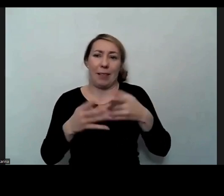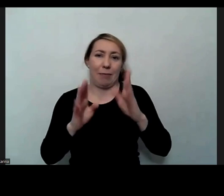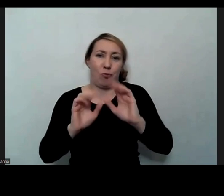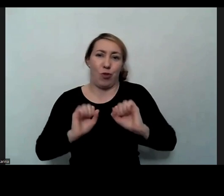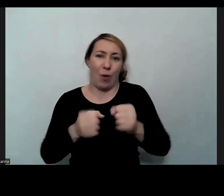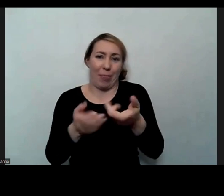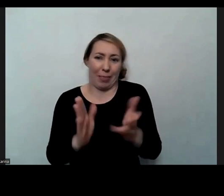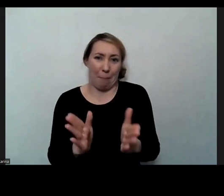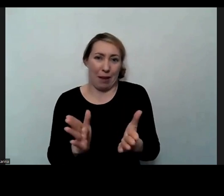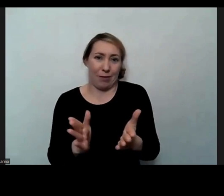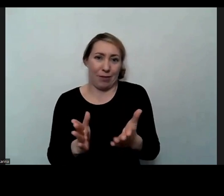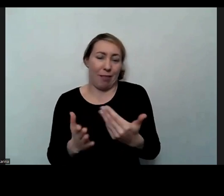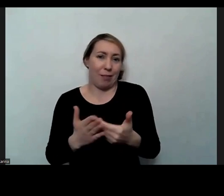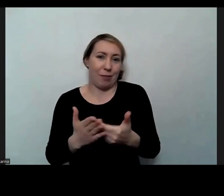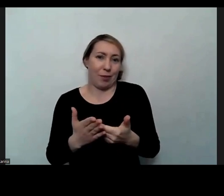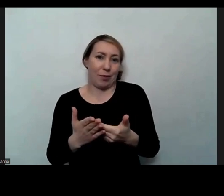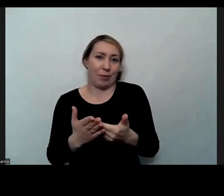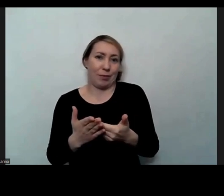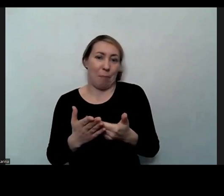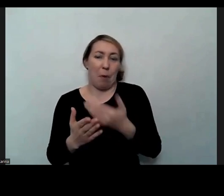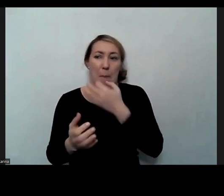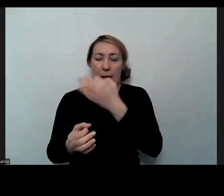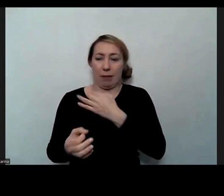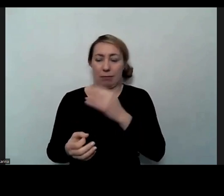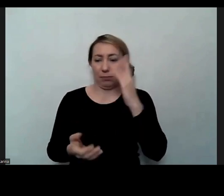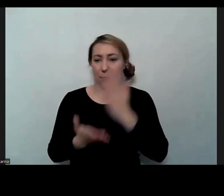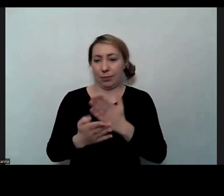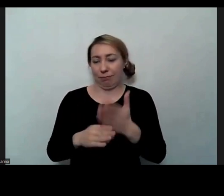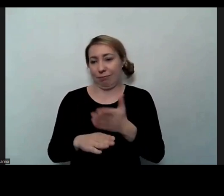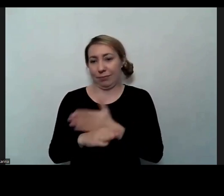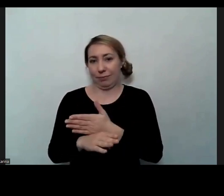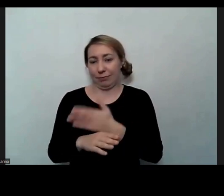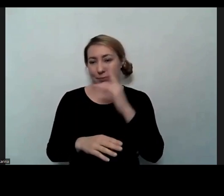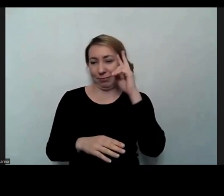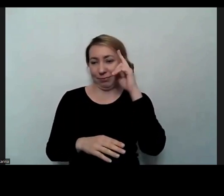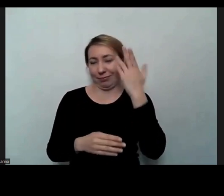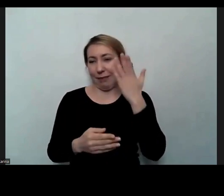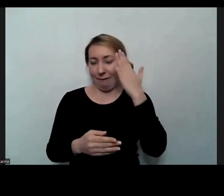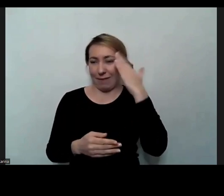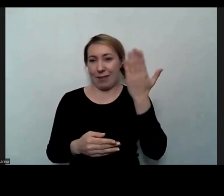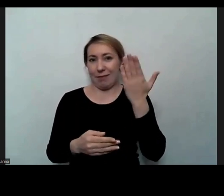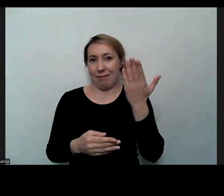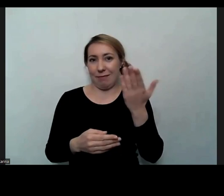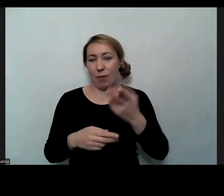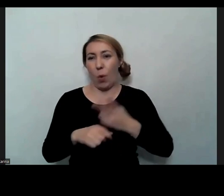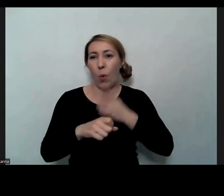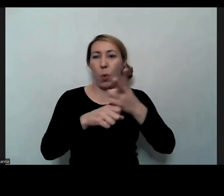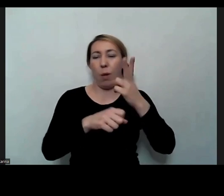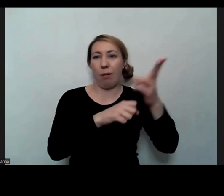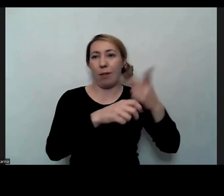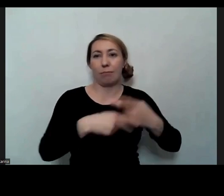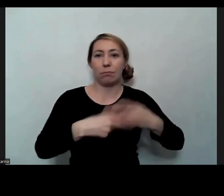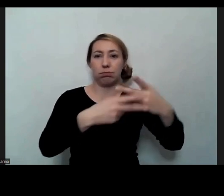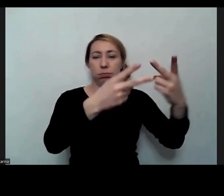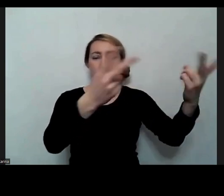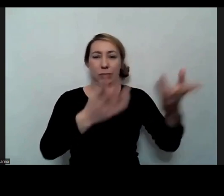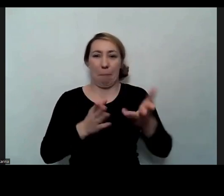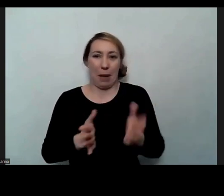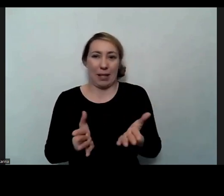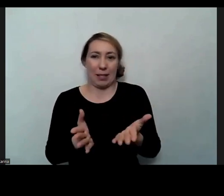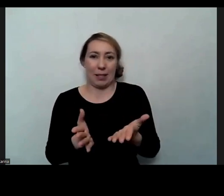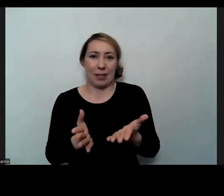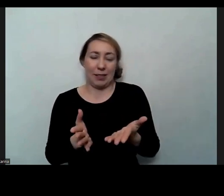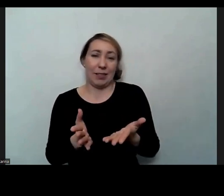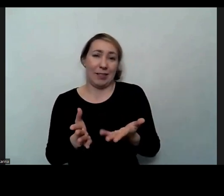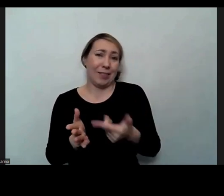funkcjonalne, ponieważ pytania mogą być udostępnione szerszej grupie osób. No